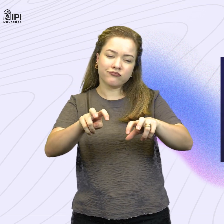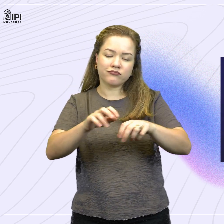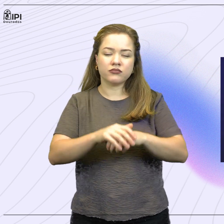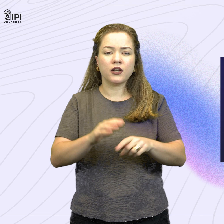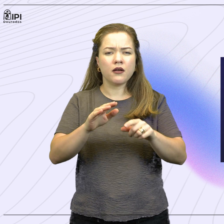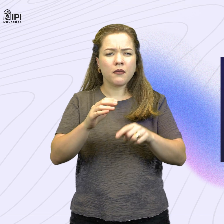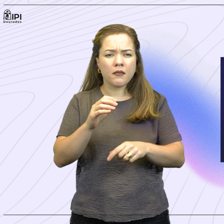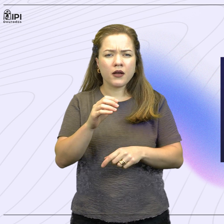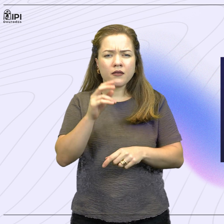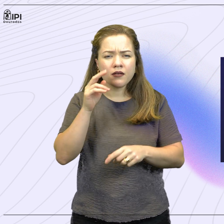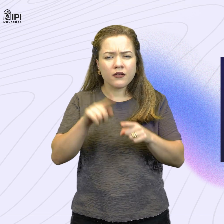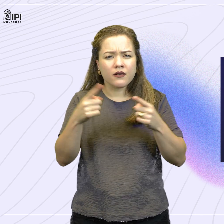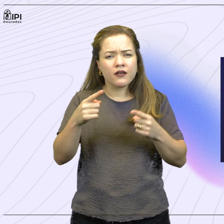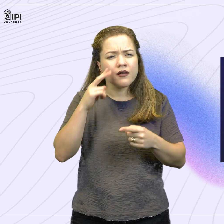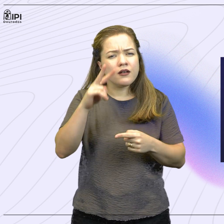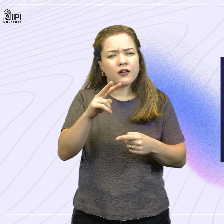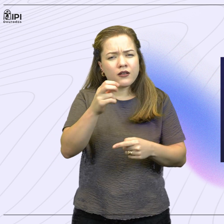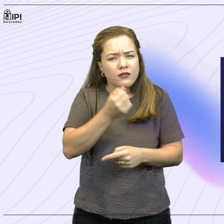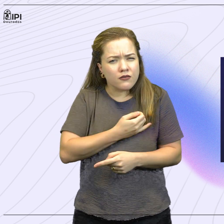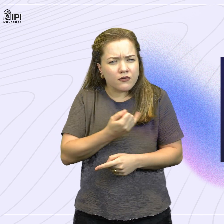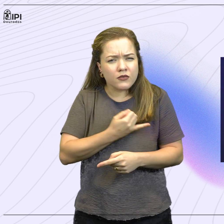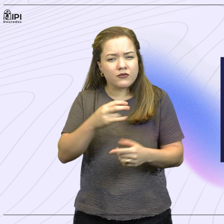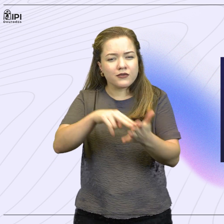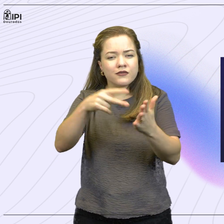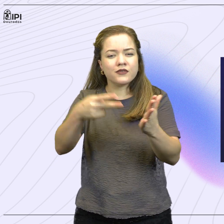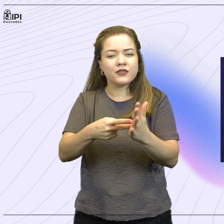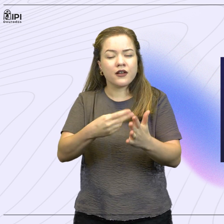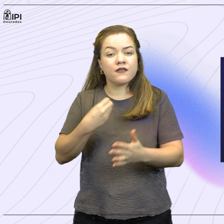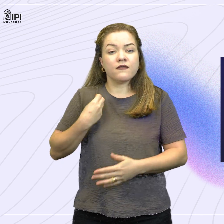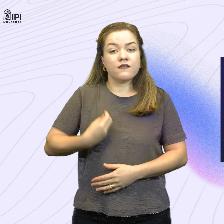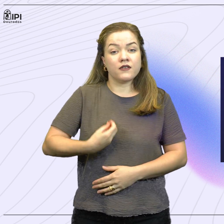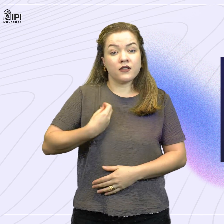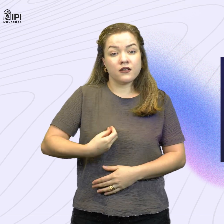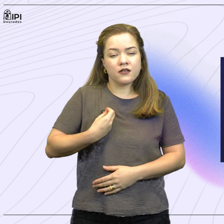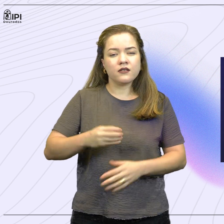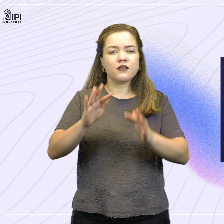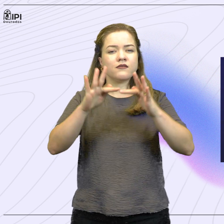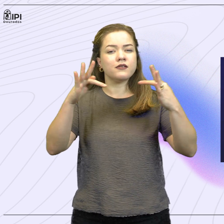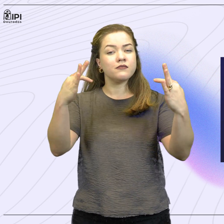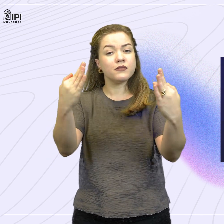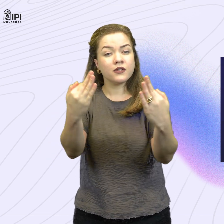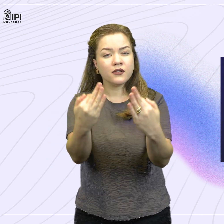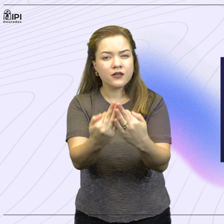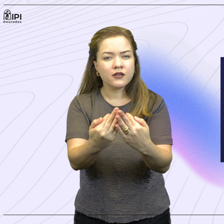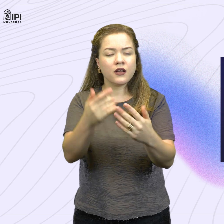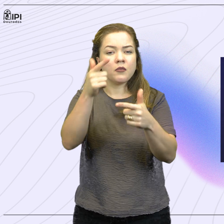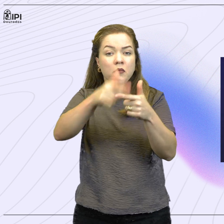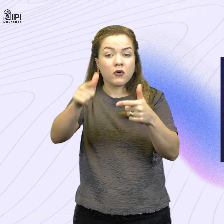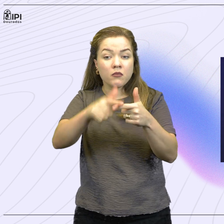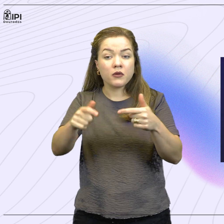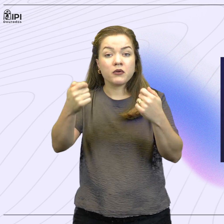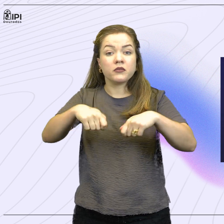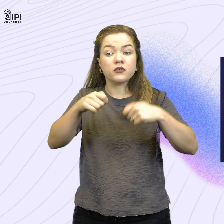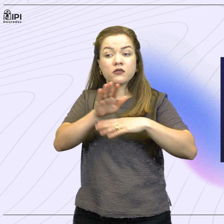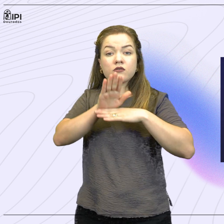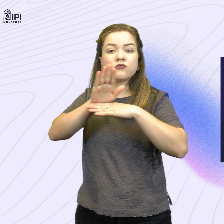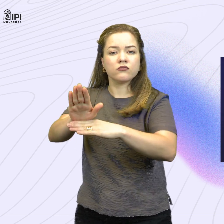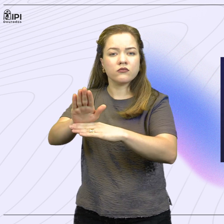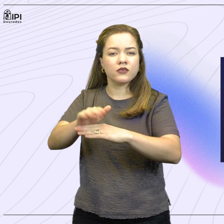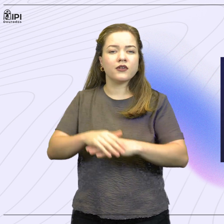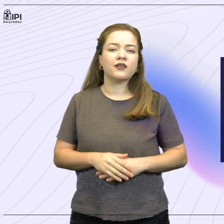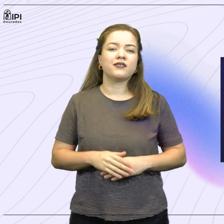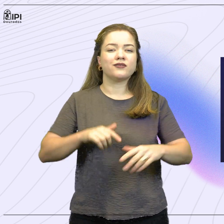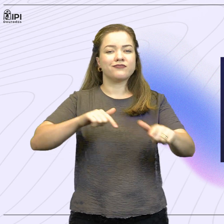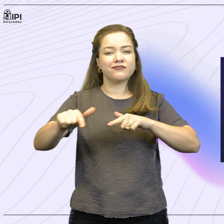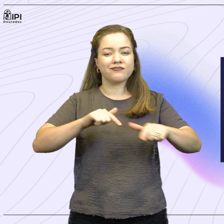números representam famílias, representam vidas, pessoas que têm alguma demanda que precisam ser resolvidas. Então, servir a essa